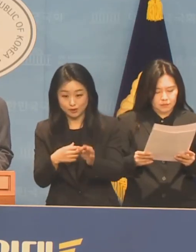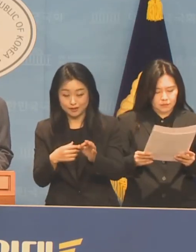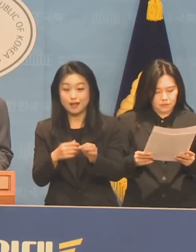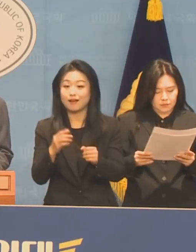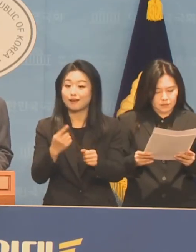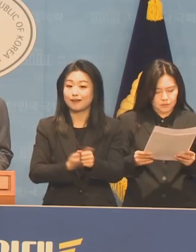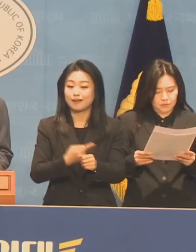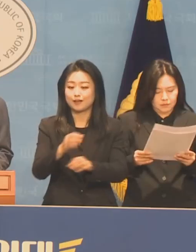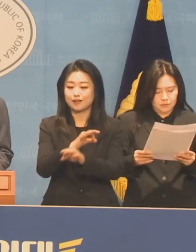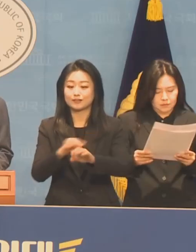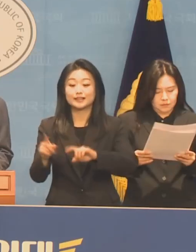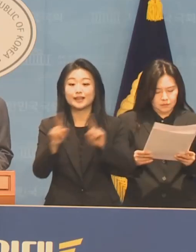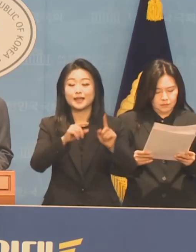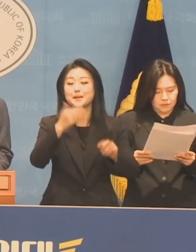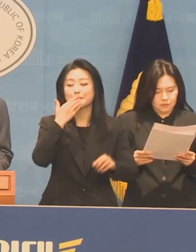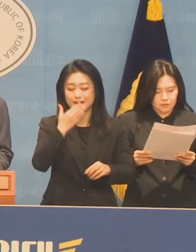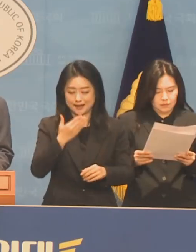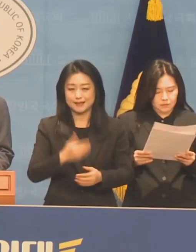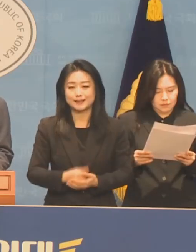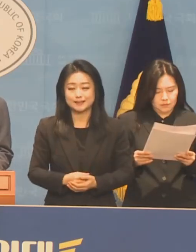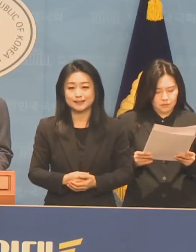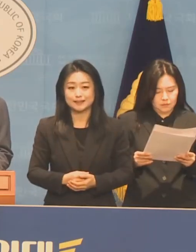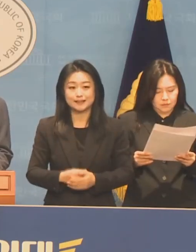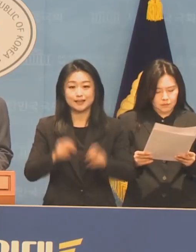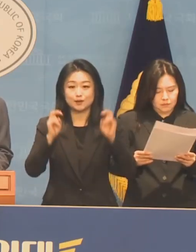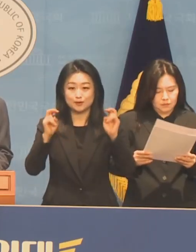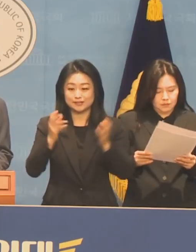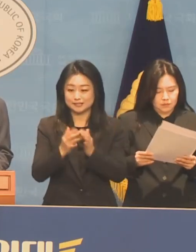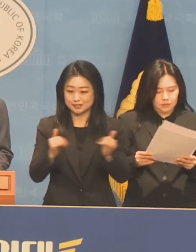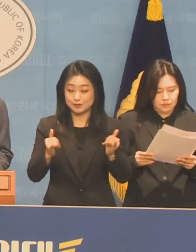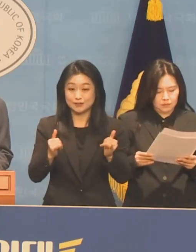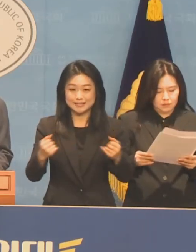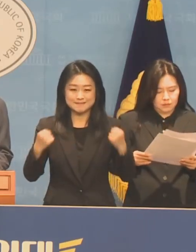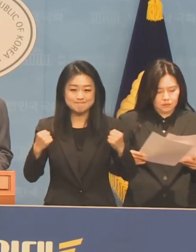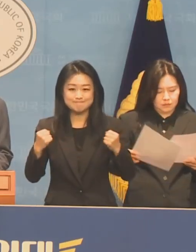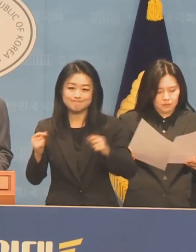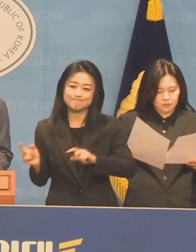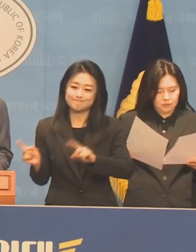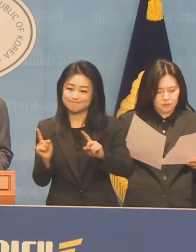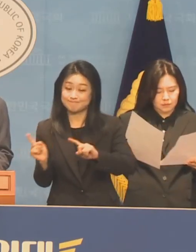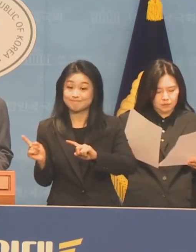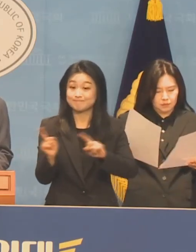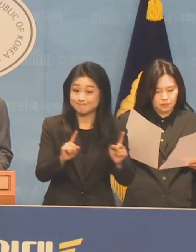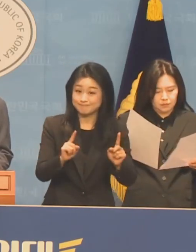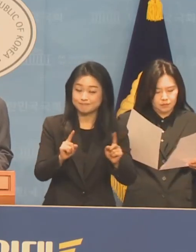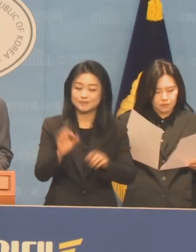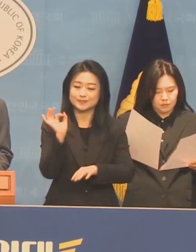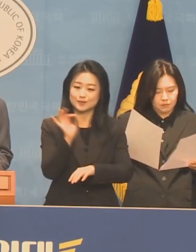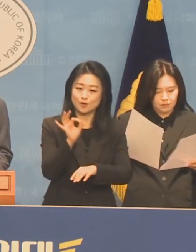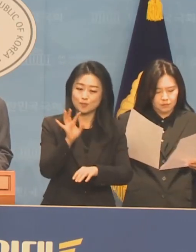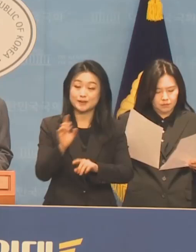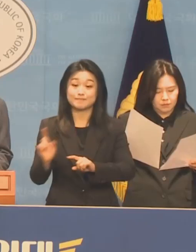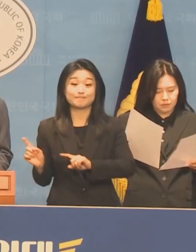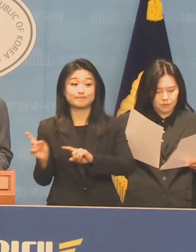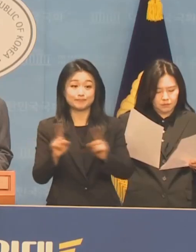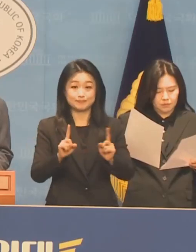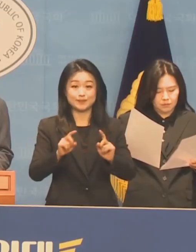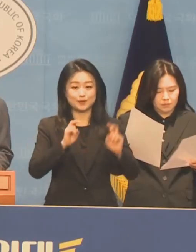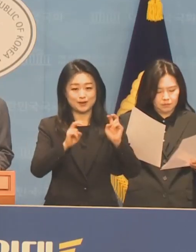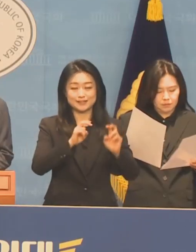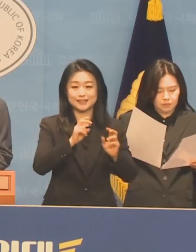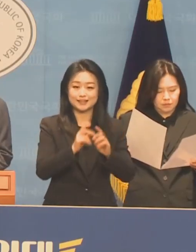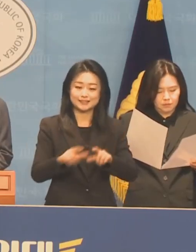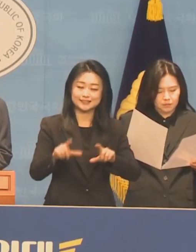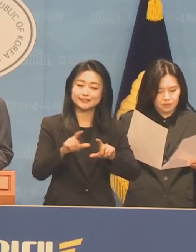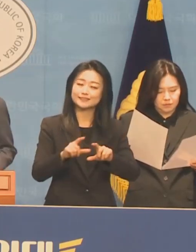내수 활성화 대책이 될 것입니다. 직장인의 사기와 생산성이 향상되고 소비도 활성화되니 직장인도 좋고